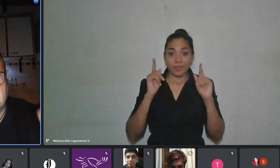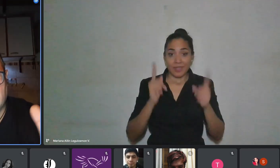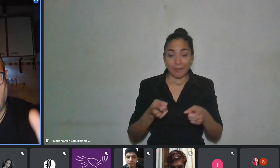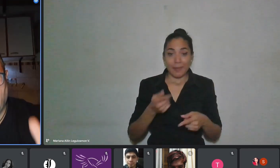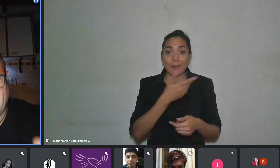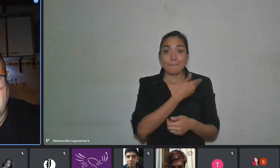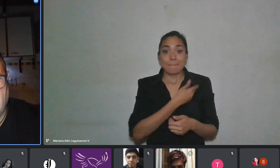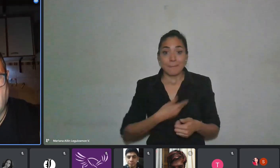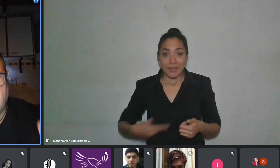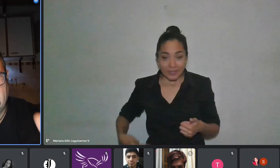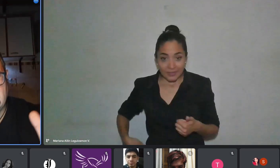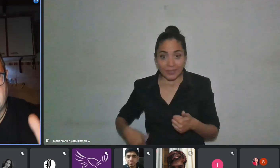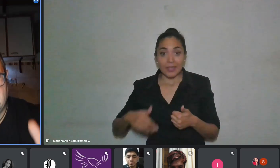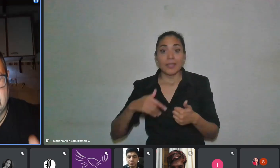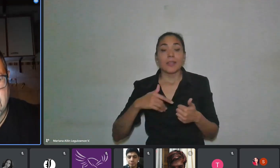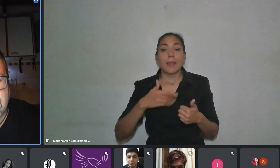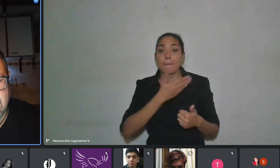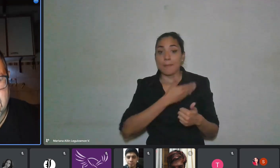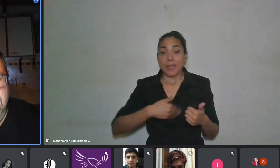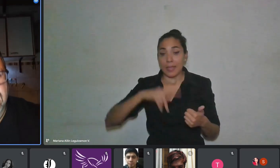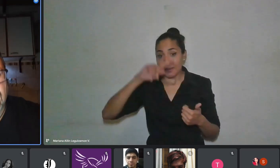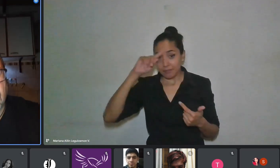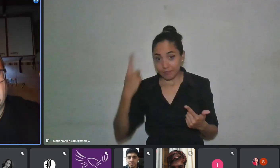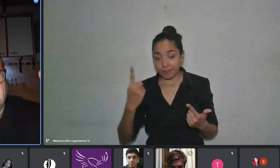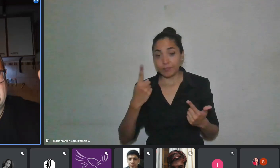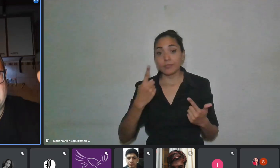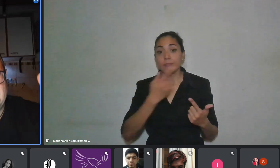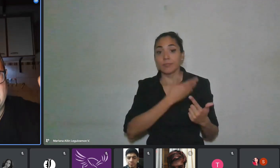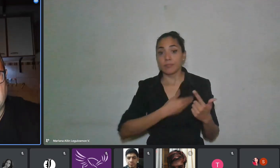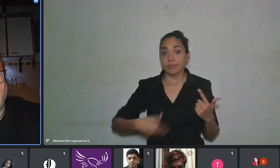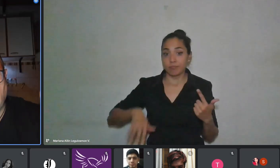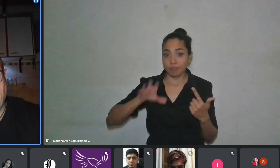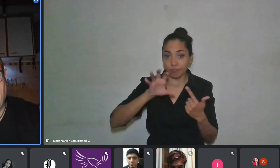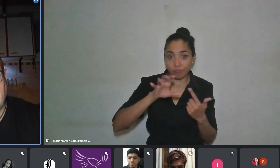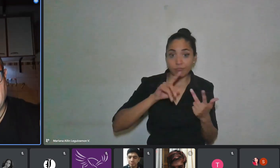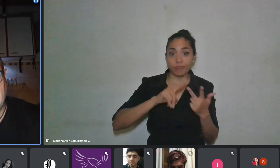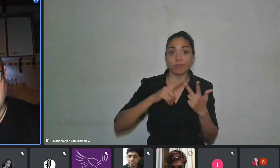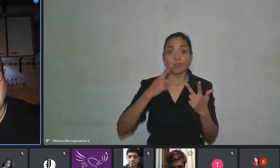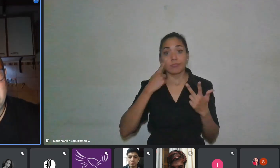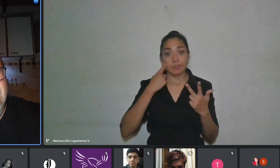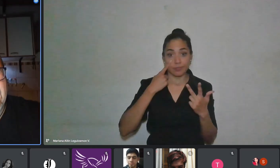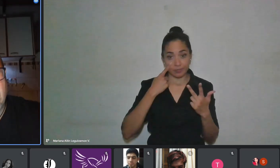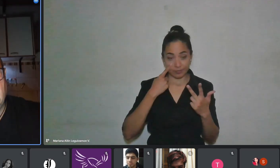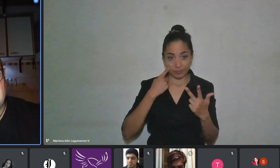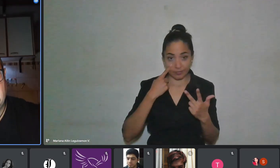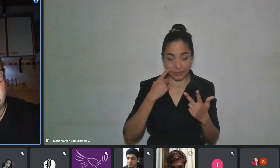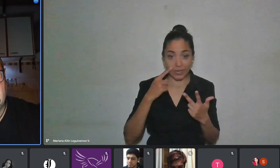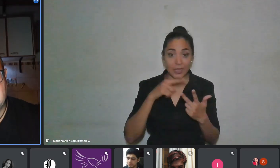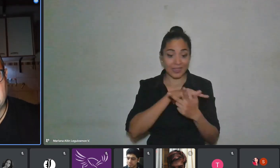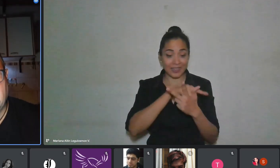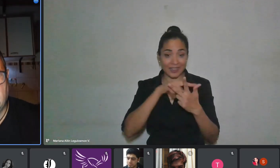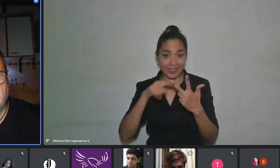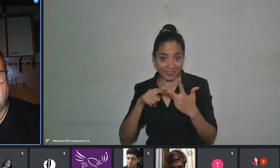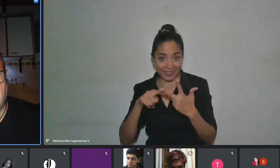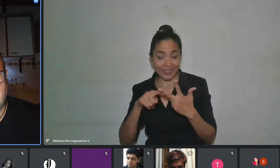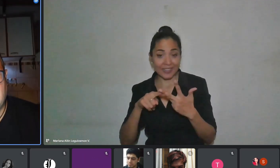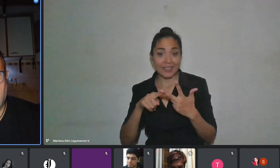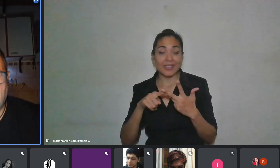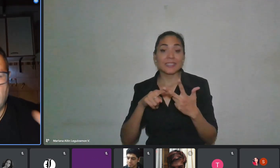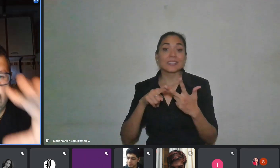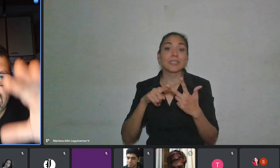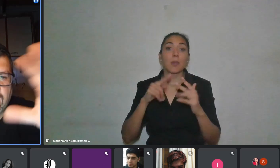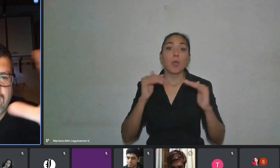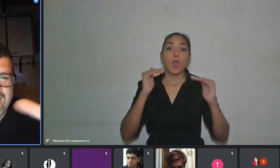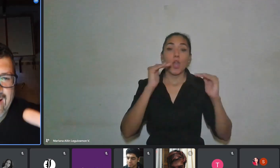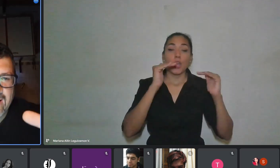presidentes, gobernadores, intendentes. Esos son representantes de todo el poder legislativo en los distintos estadios, porque tenemos